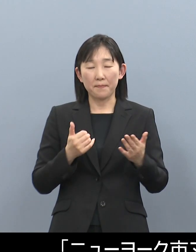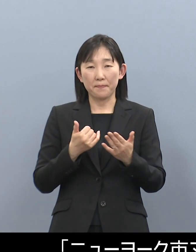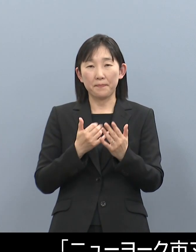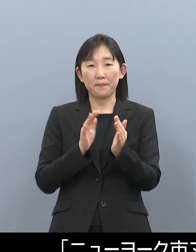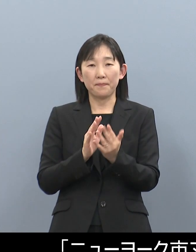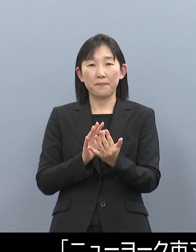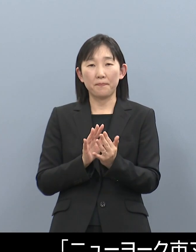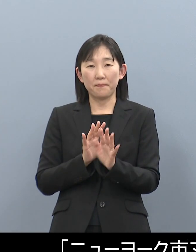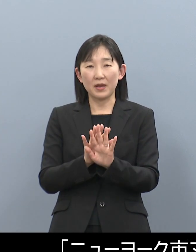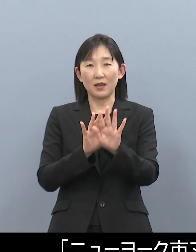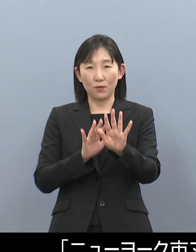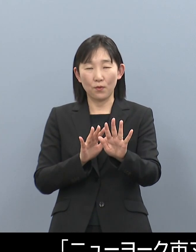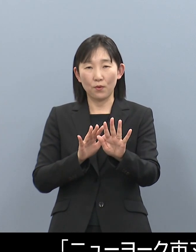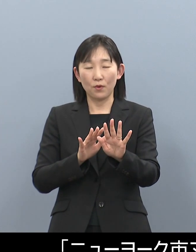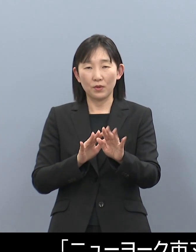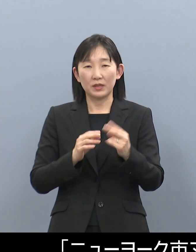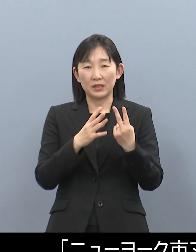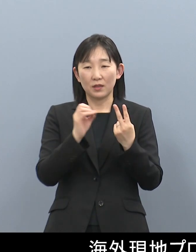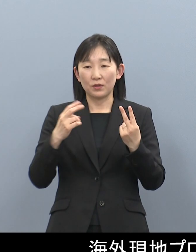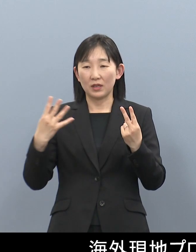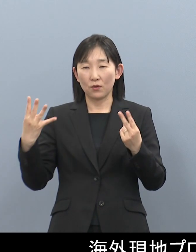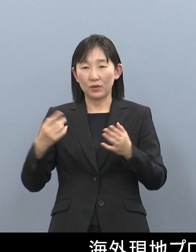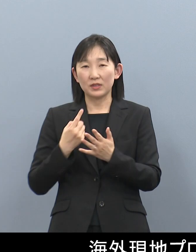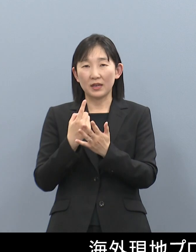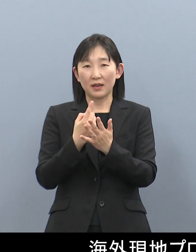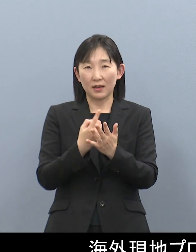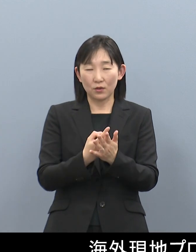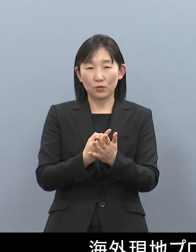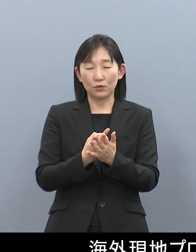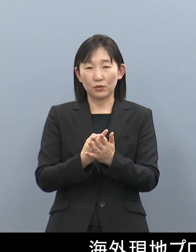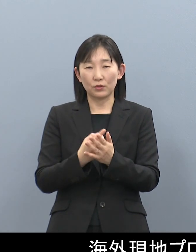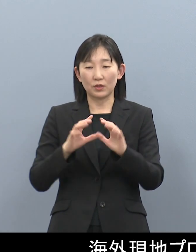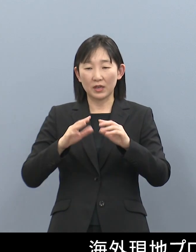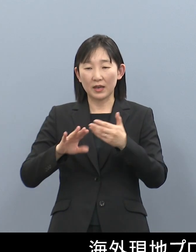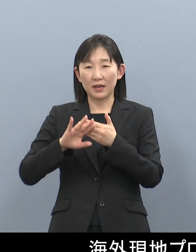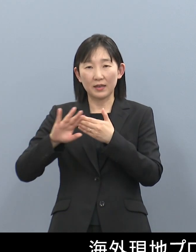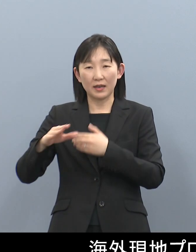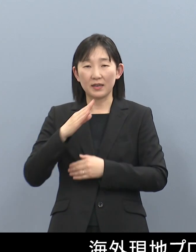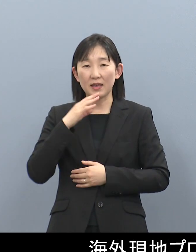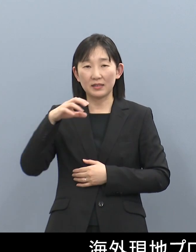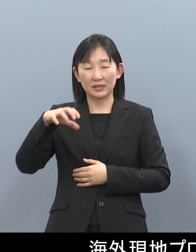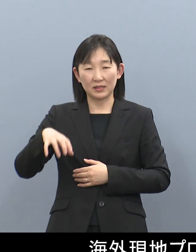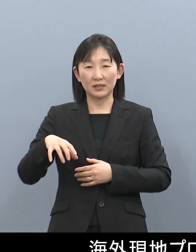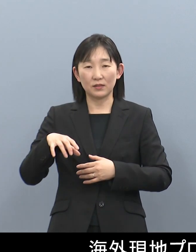ェア2024への参加による海外現地プロモーションの実施報告